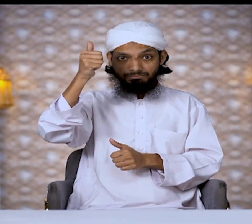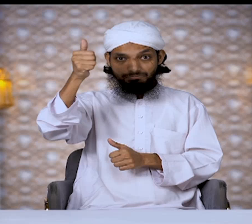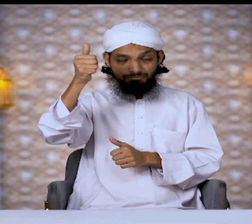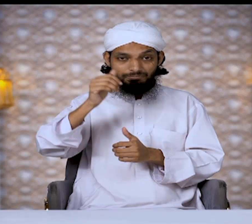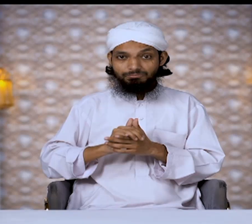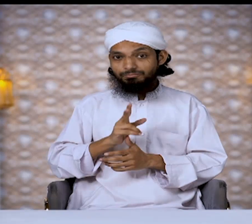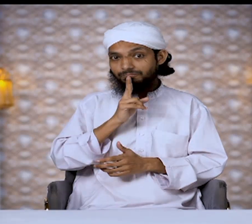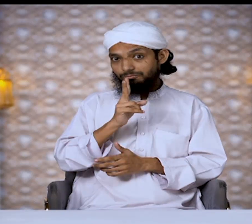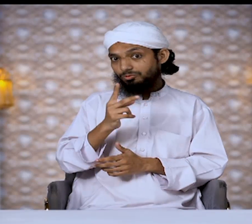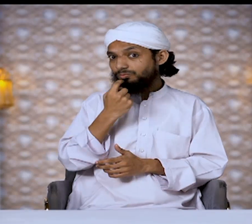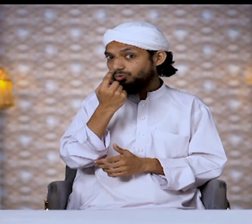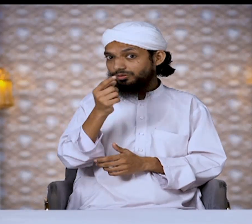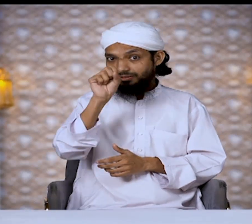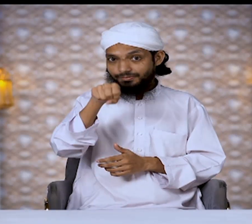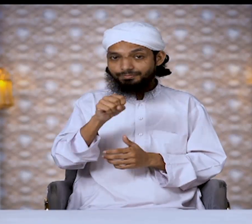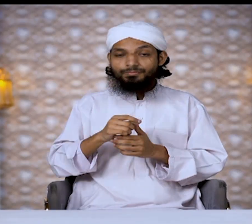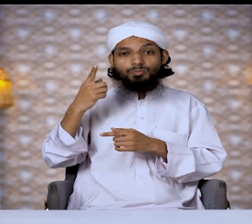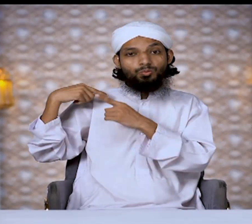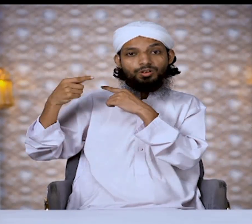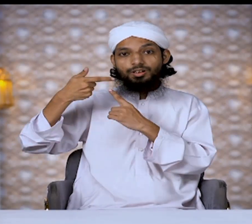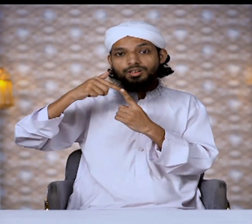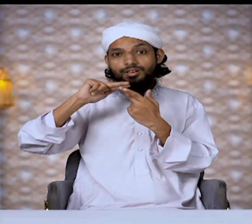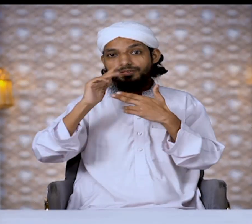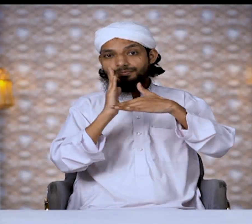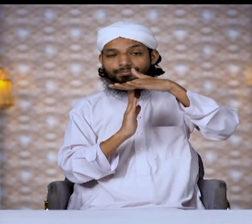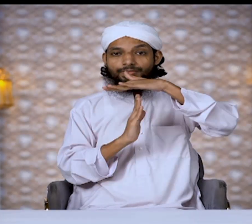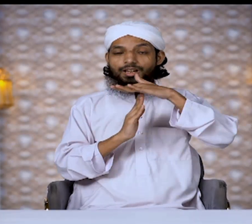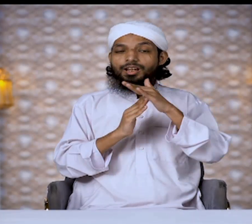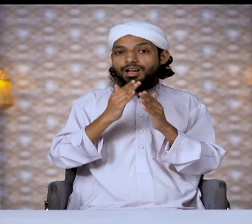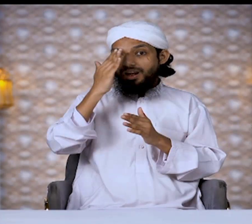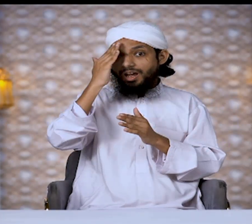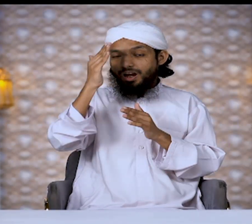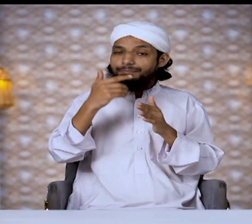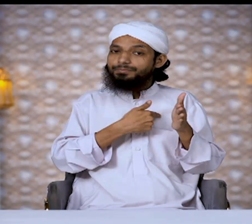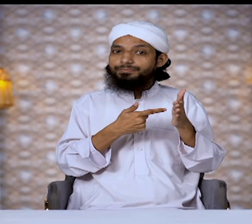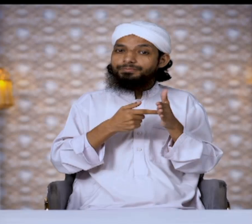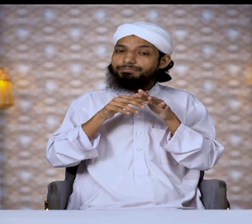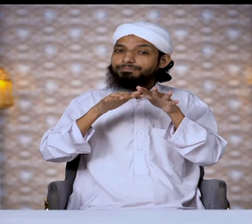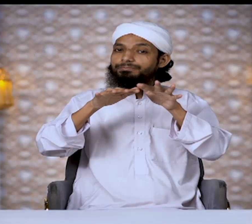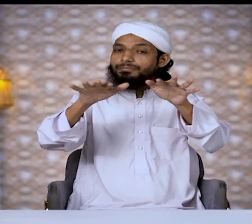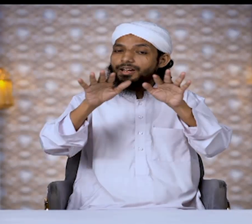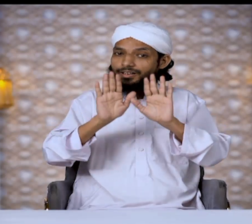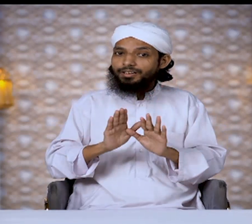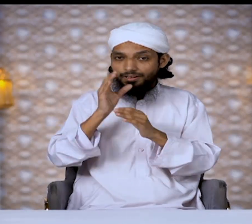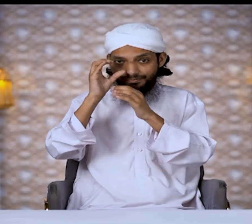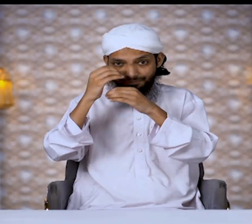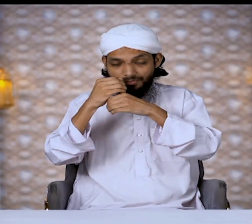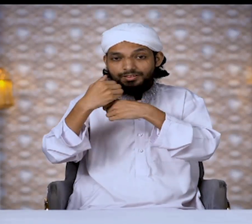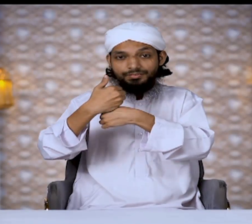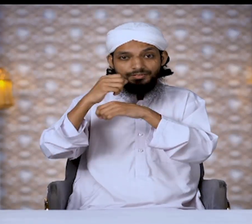ترین فرد سمجھتے ہیں، جبکہ ہمارے اسلاف کرام رضائے الہی کی خاطر دین کو پھیلانے کے لیے یہ علوم سیکھتے سکھاتے آئے ہیں۔ حالانکہ